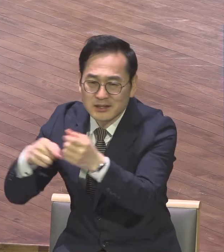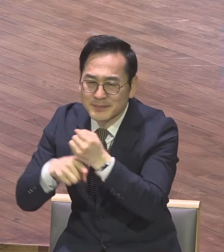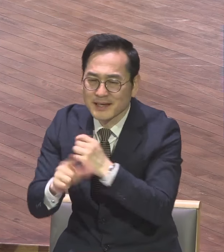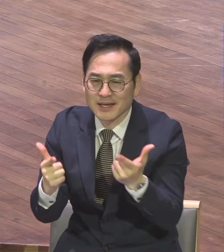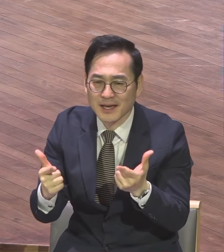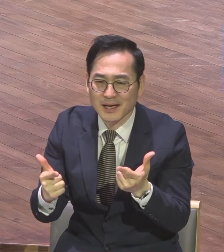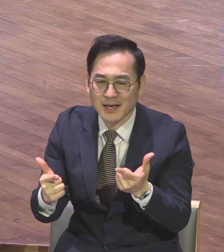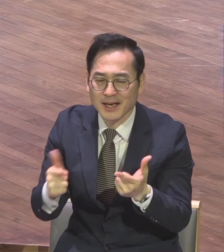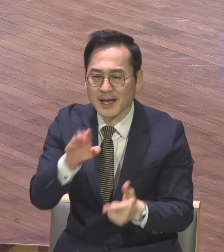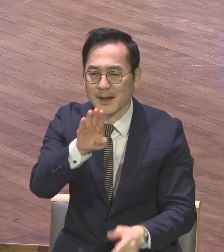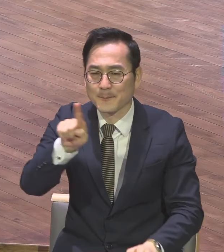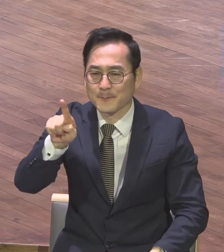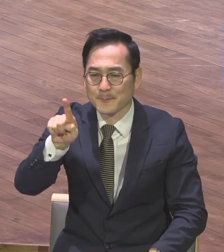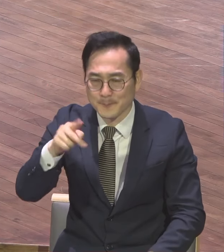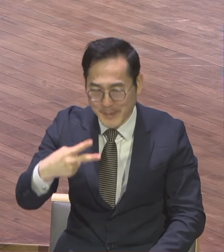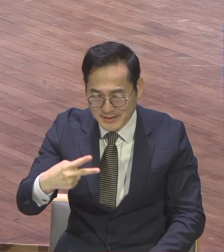말로